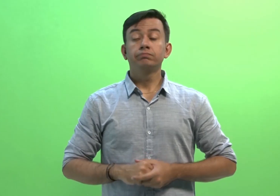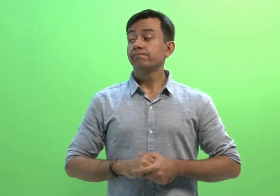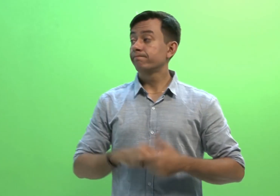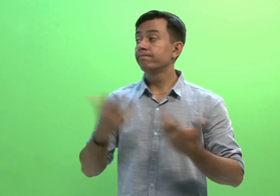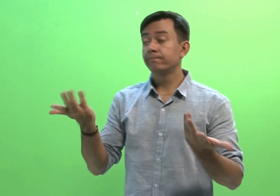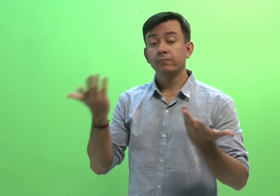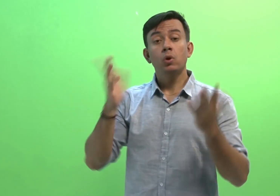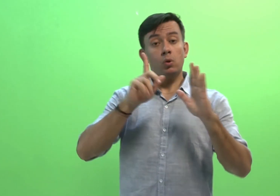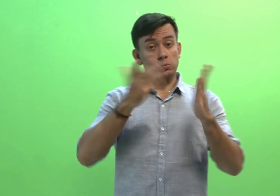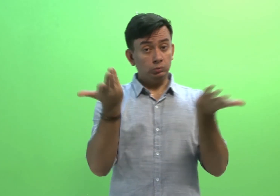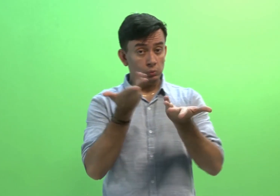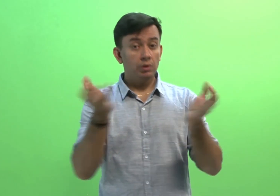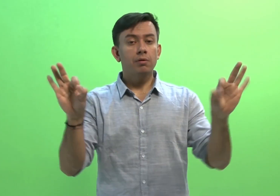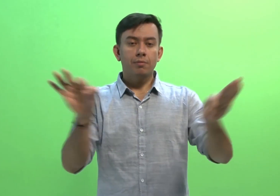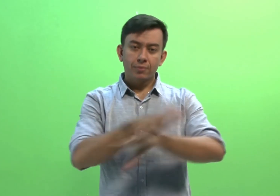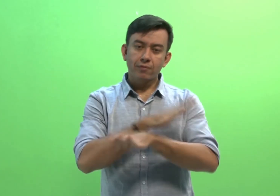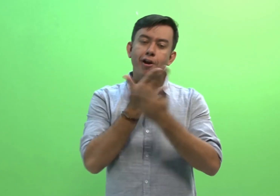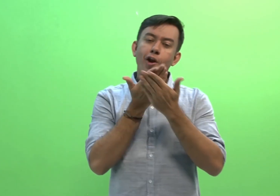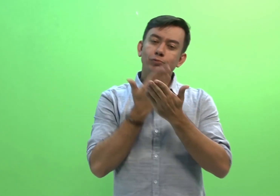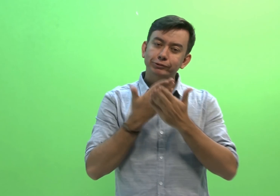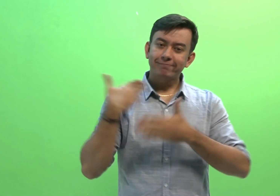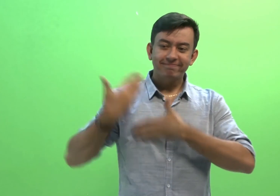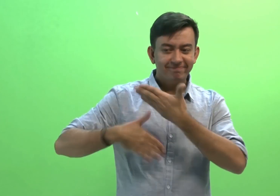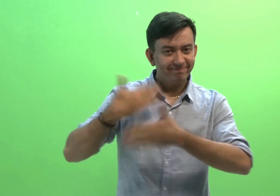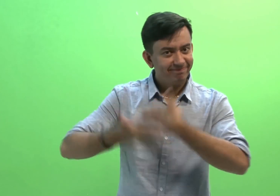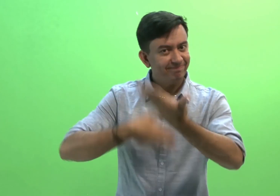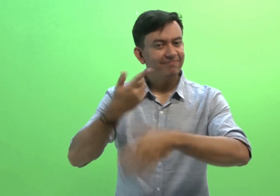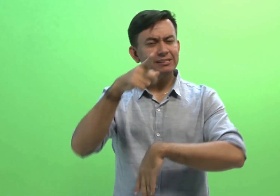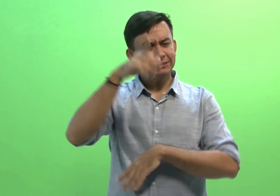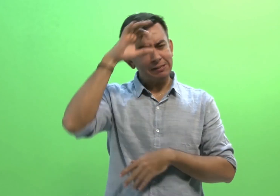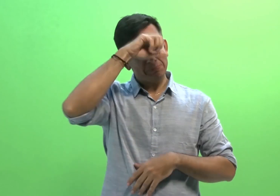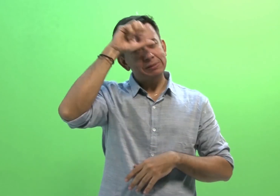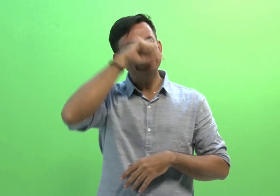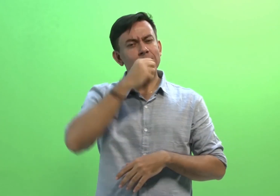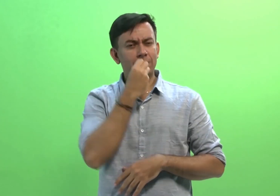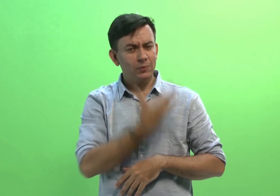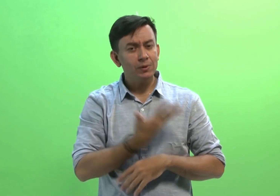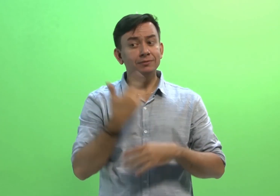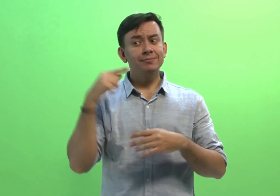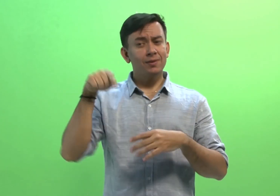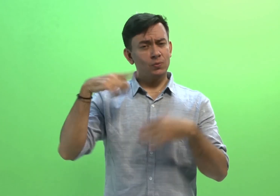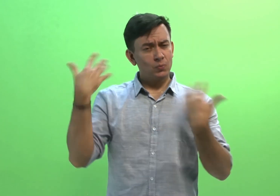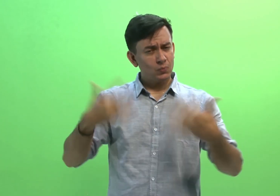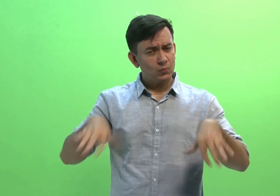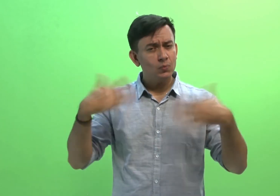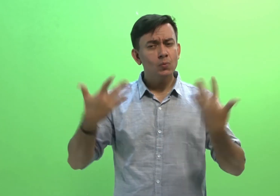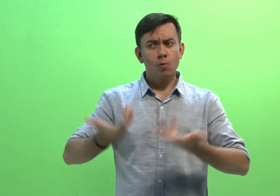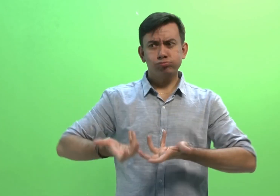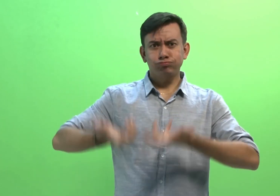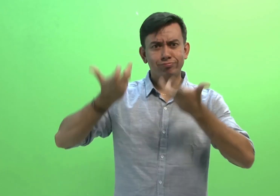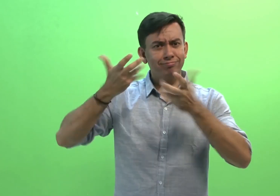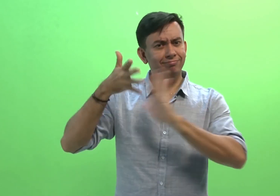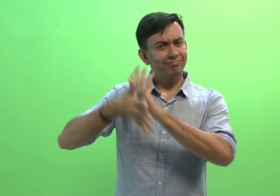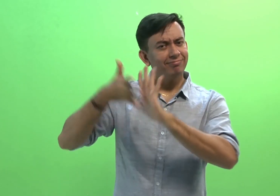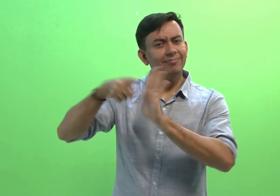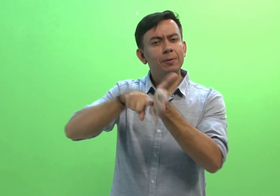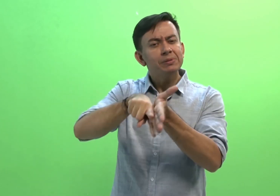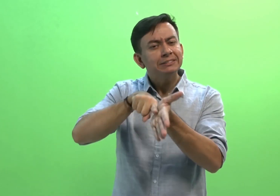Bem, finalizamos a nossa aula. Espero que vocês tenham aprendido e mostra a riqueza da língua de sinais,